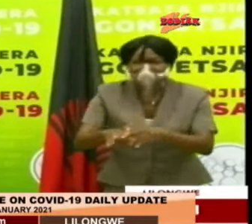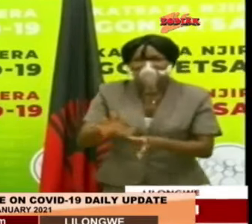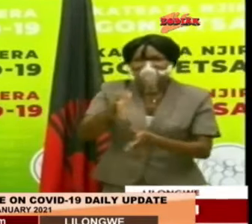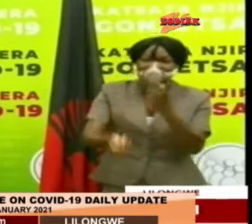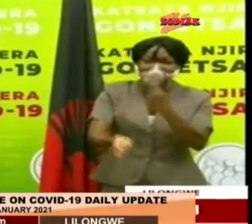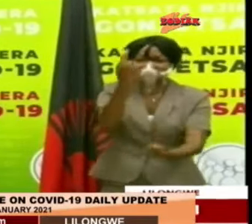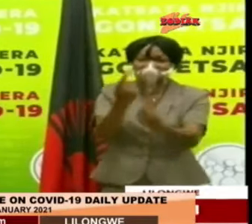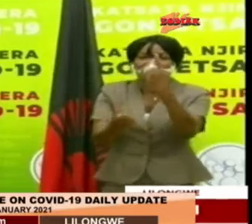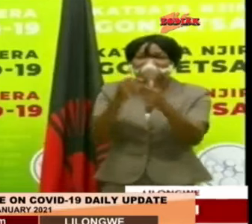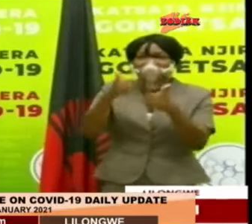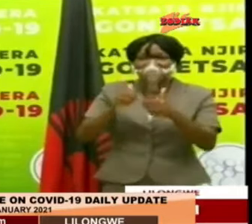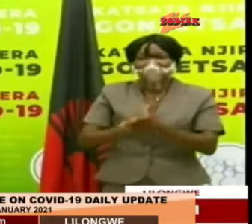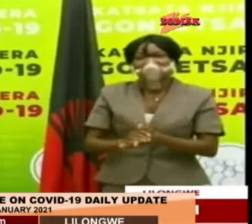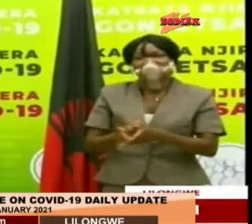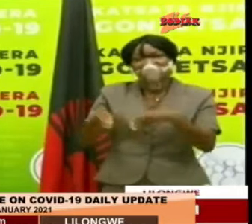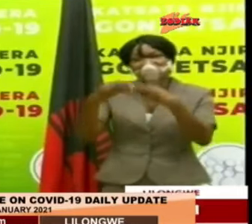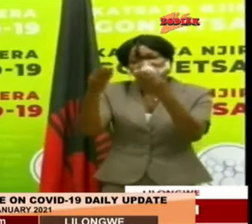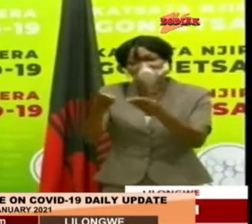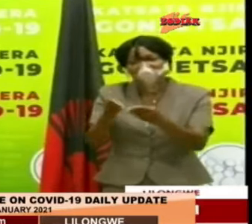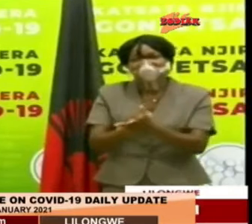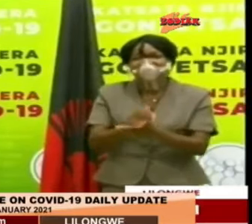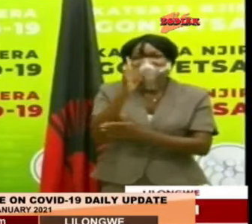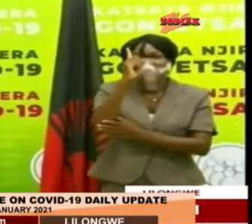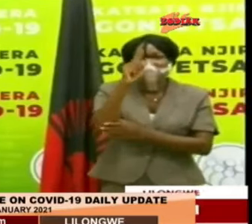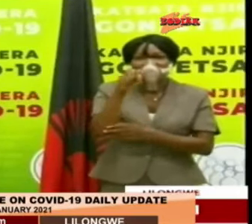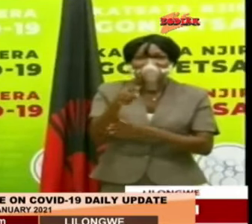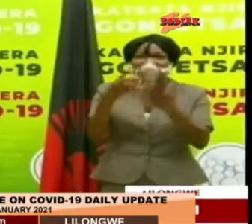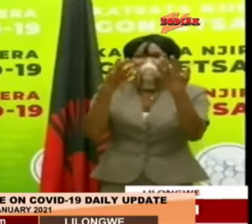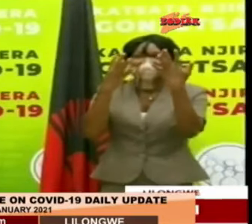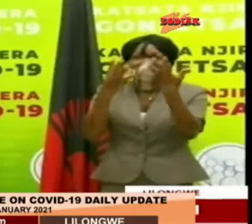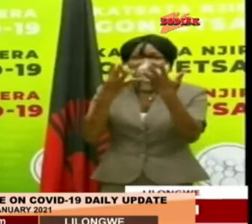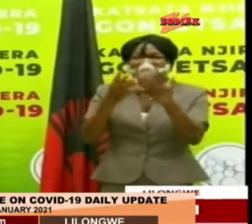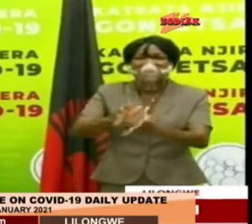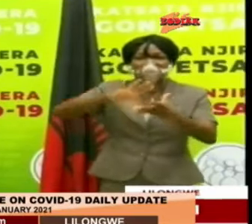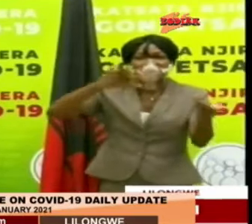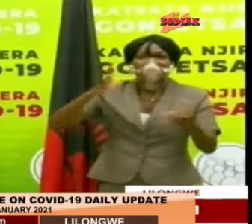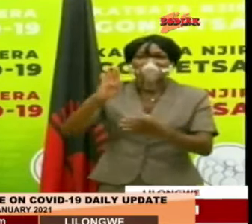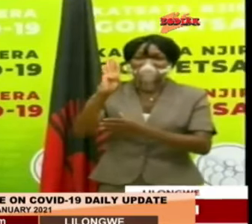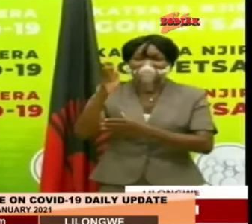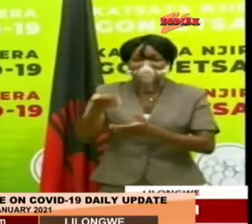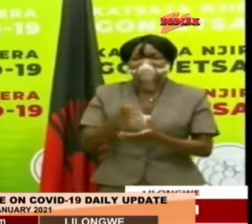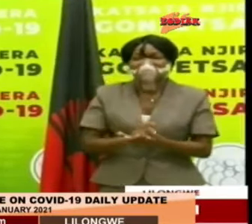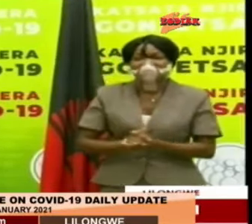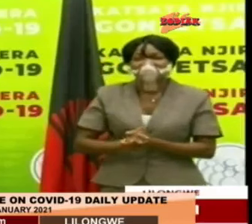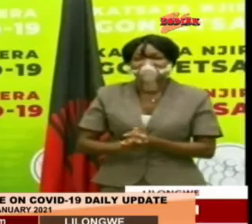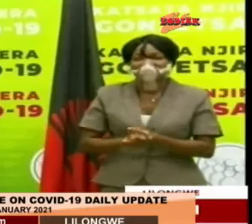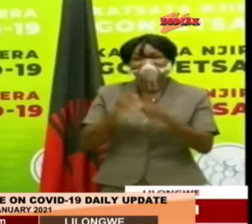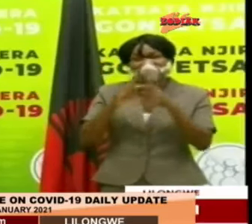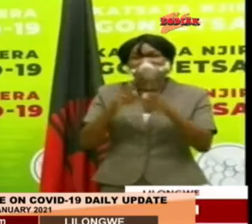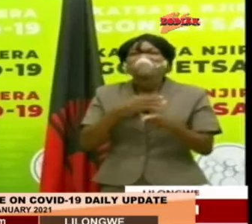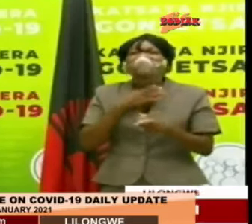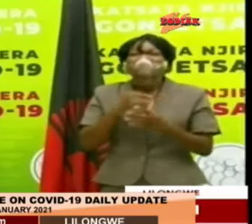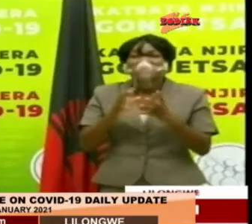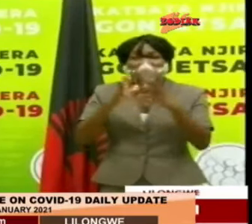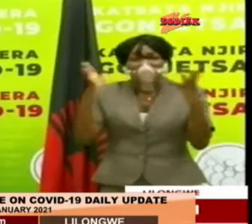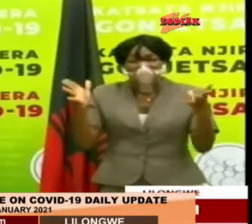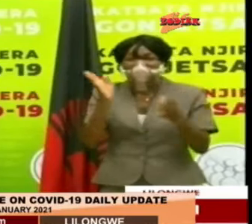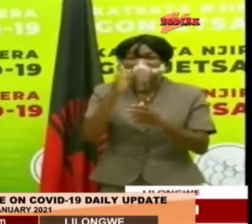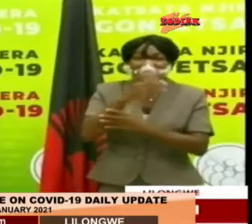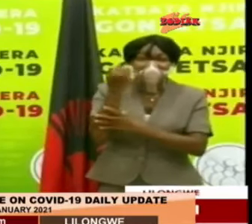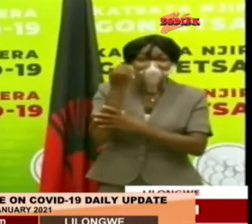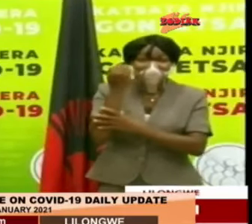kumeneku. Tapatsa 1.9 bilioni. China chachikulu kwambiri chofunika pa